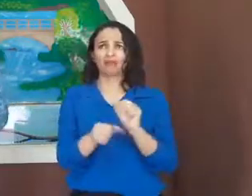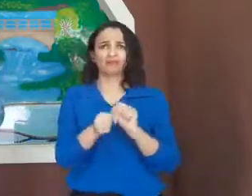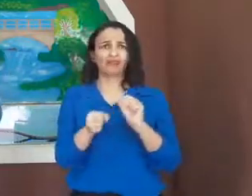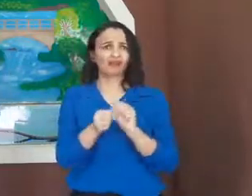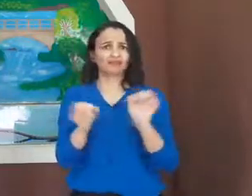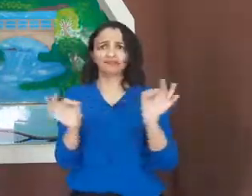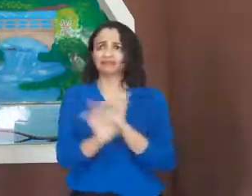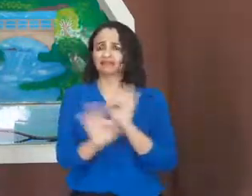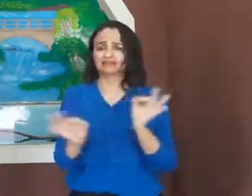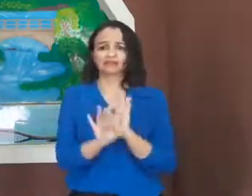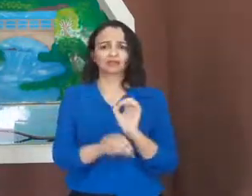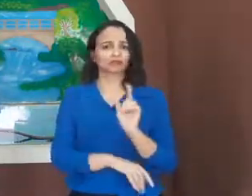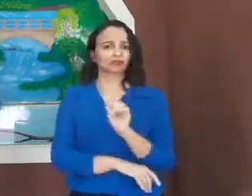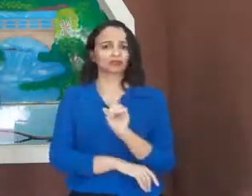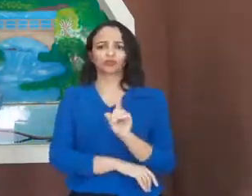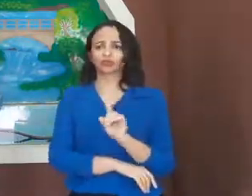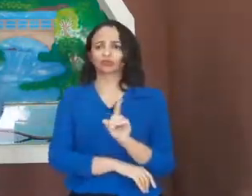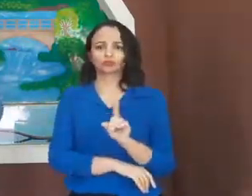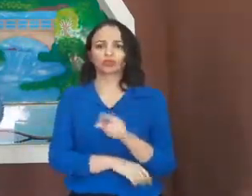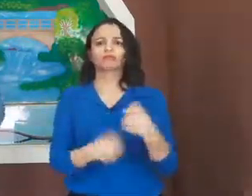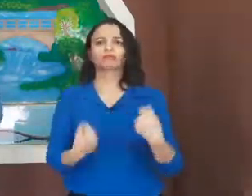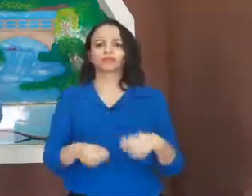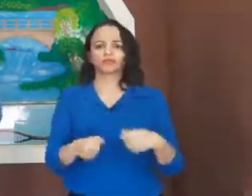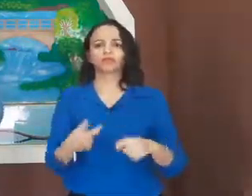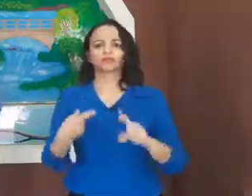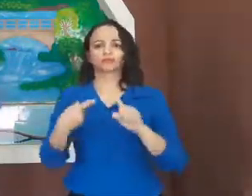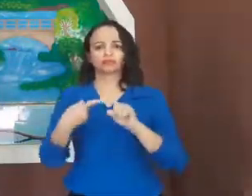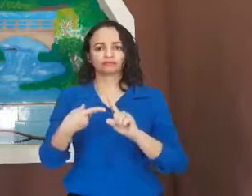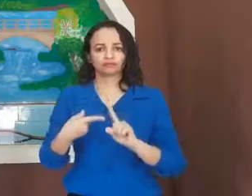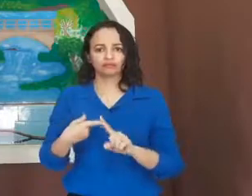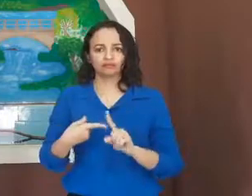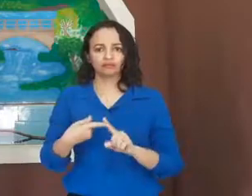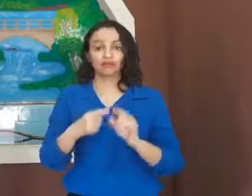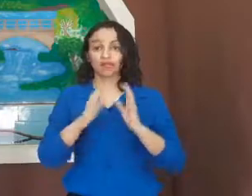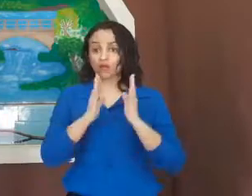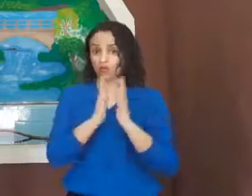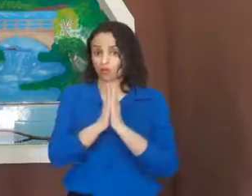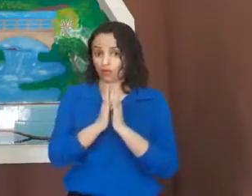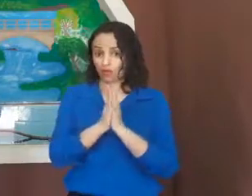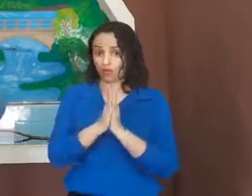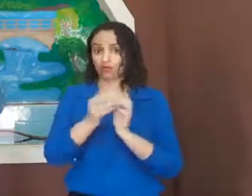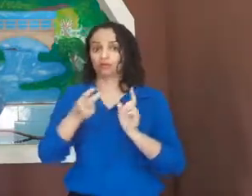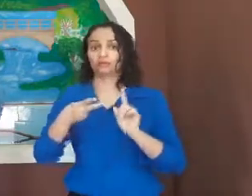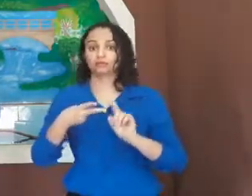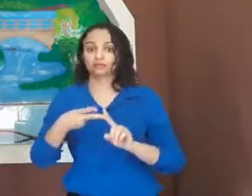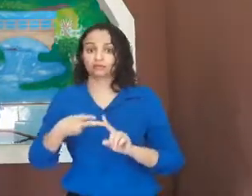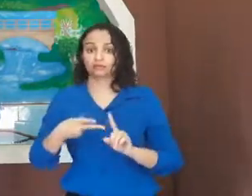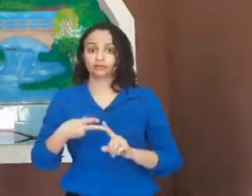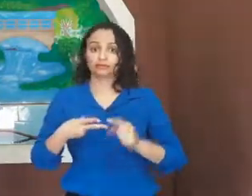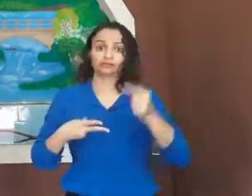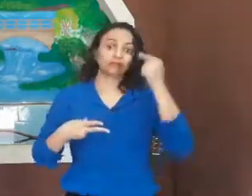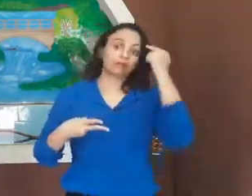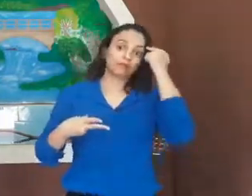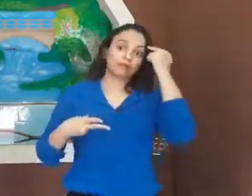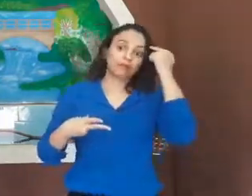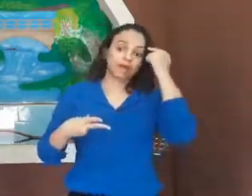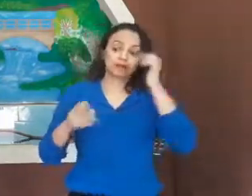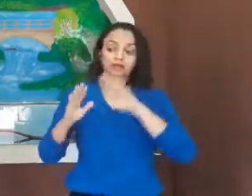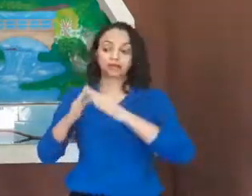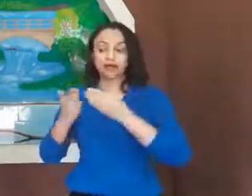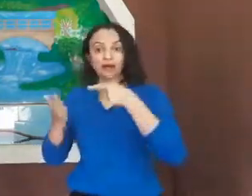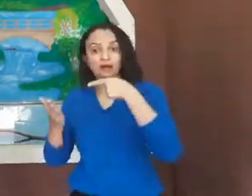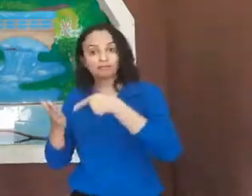vai esperar orando, meditando na palavra